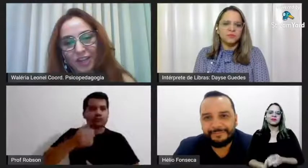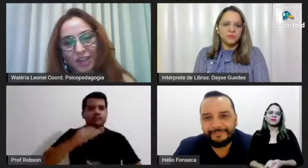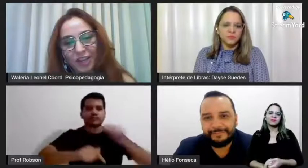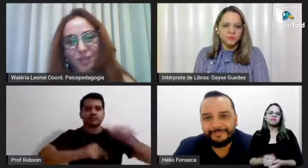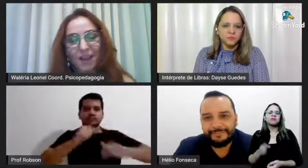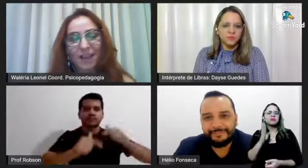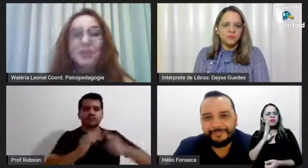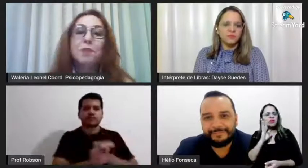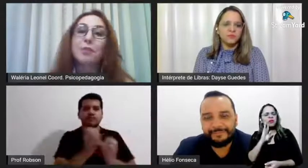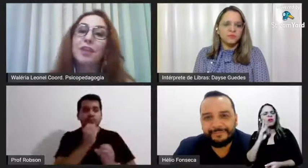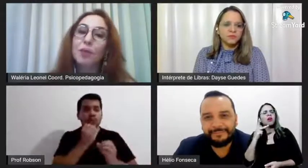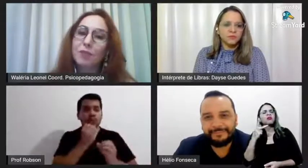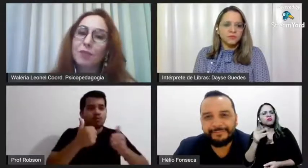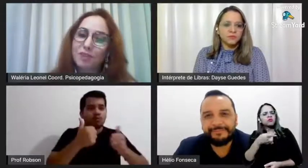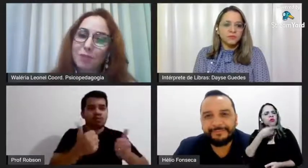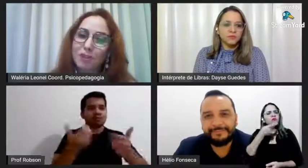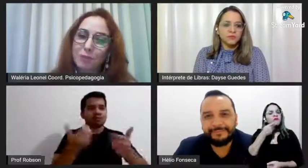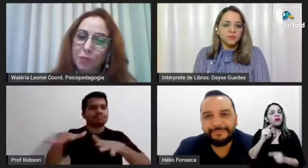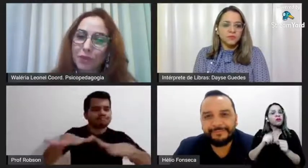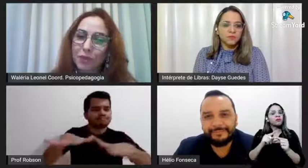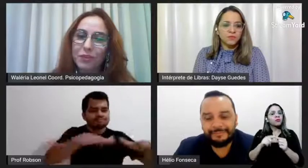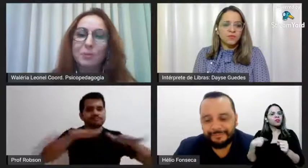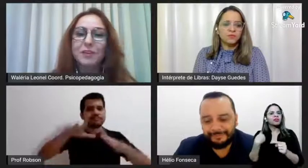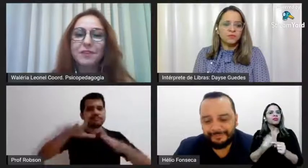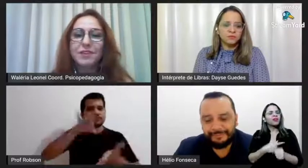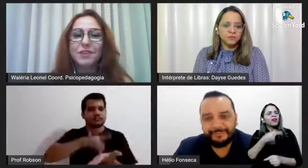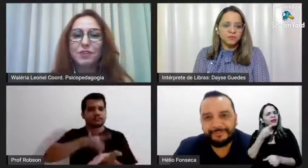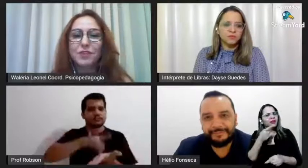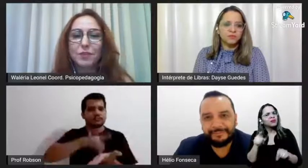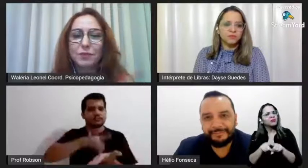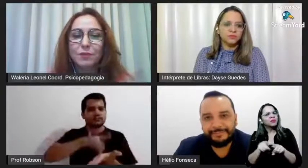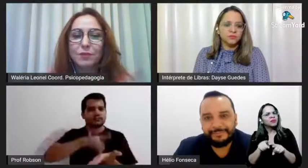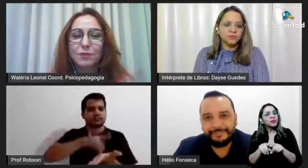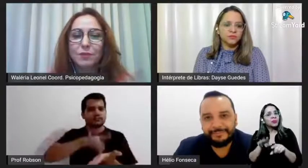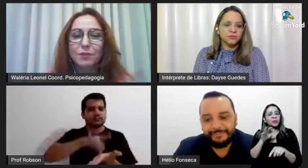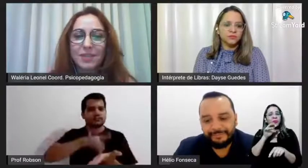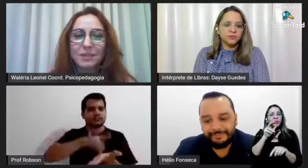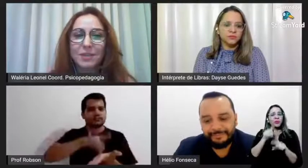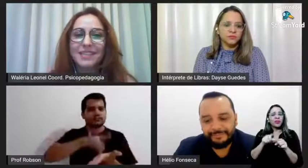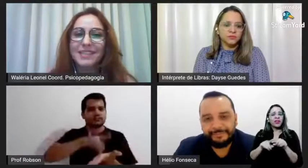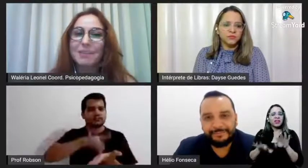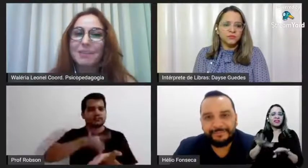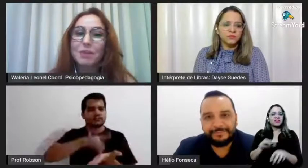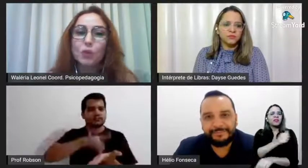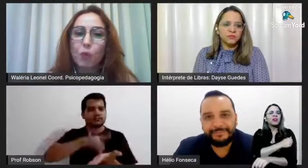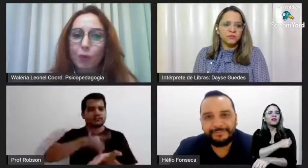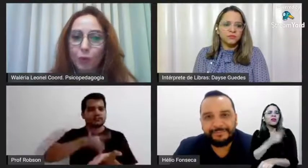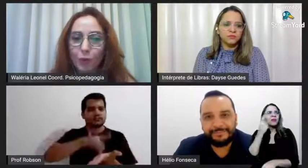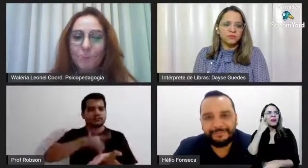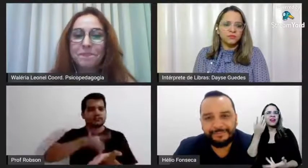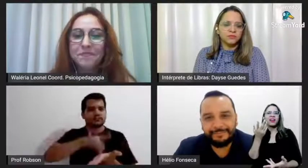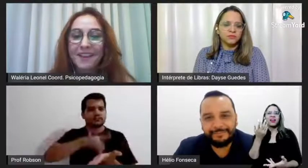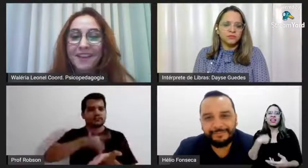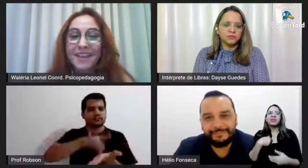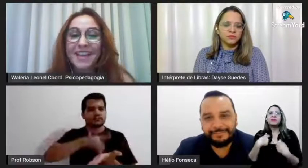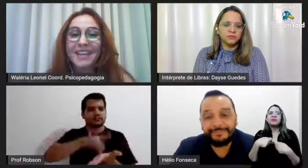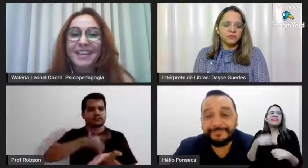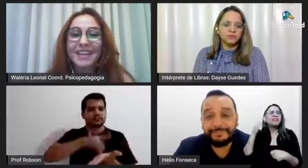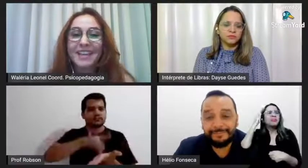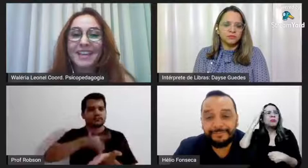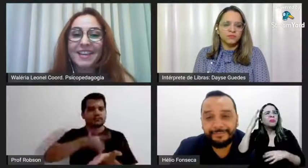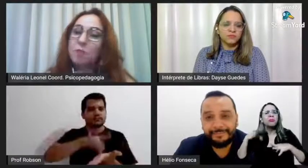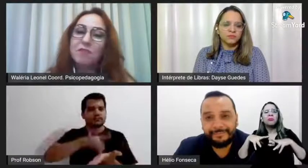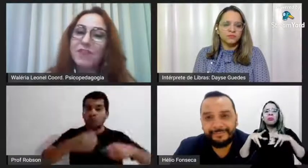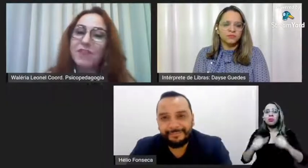muito pertinente a sua fala, porque é algo que a gente bate muito, né, porque às vezes os alunos, eles eles têm a compreensão que eles têm que saber tudo,